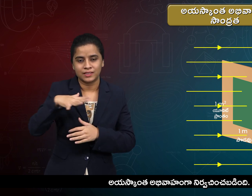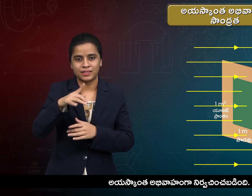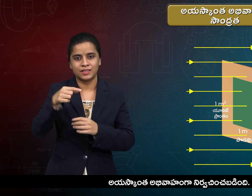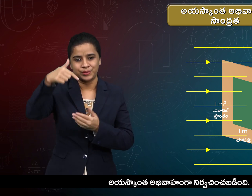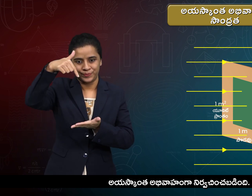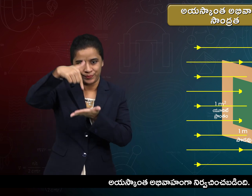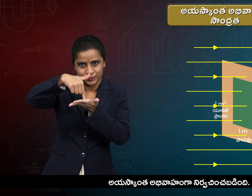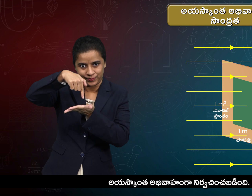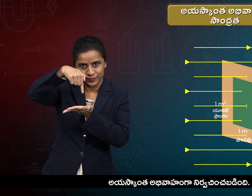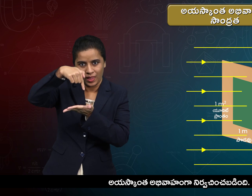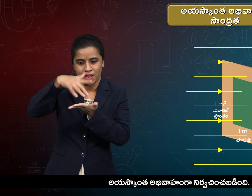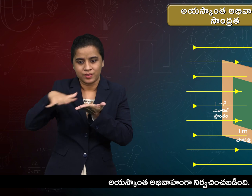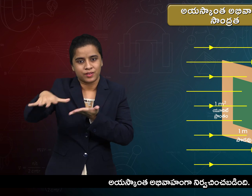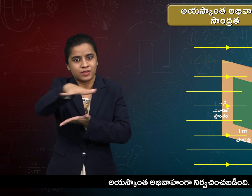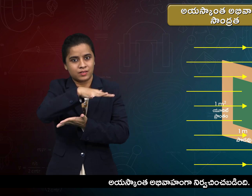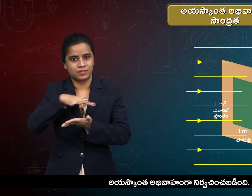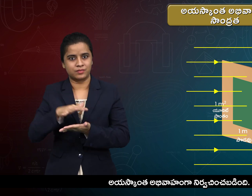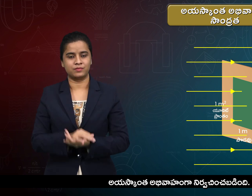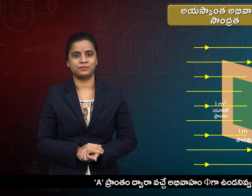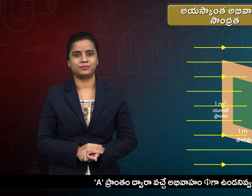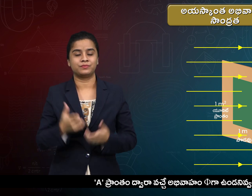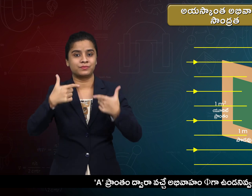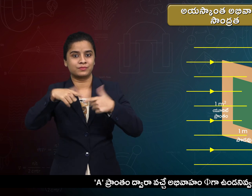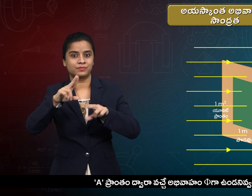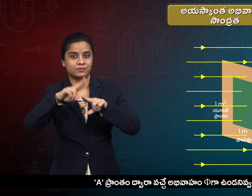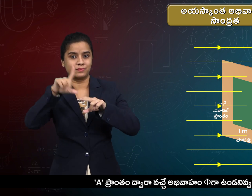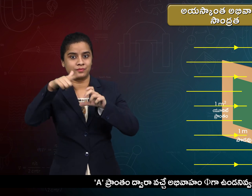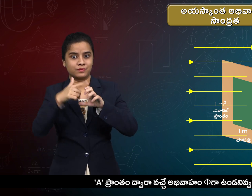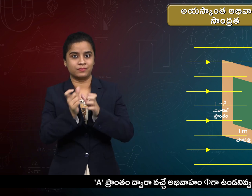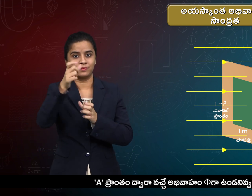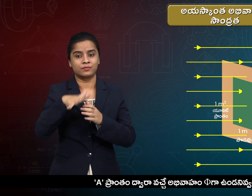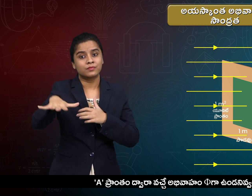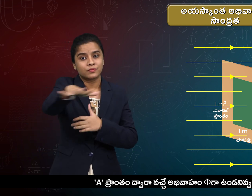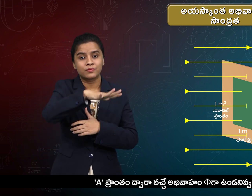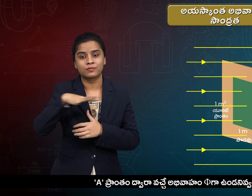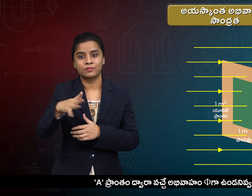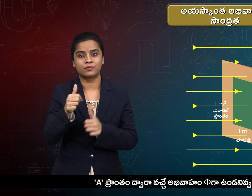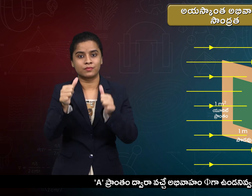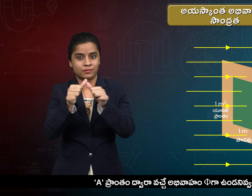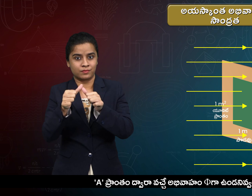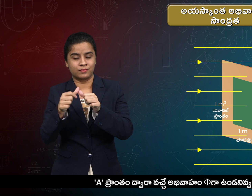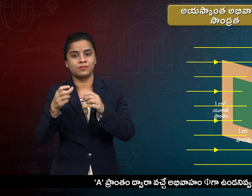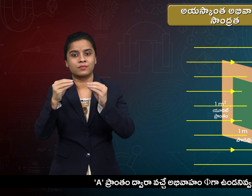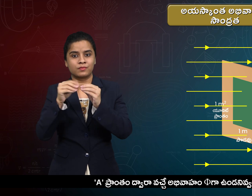అయస్కాంత అభివాహంగా నిర్వచించబడింది. ఏ ప్రాంతం ద్వారా వచ్చే అభివాహం పైగా